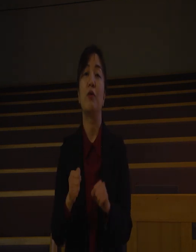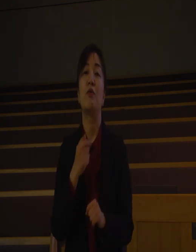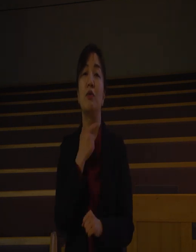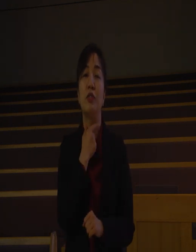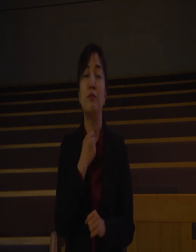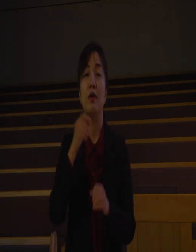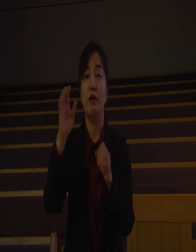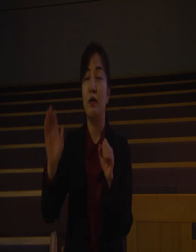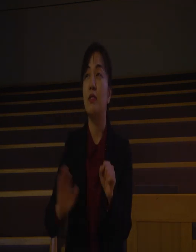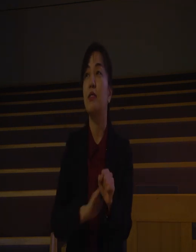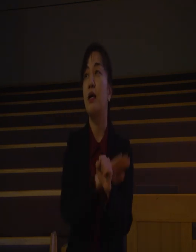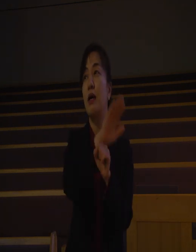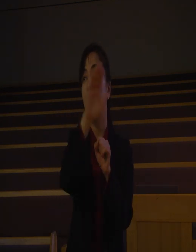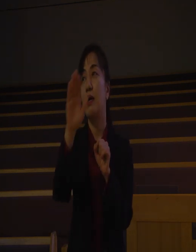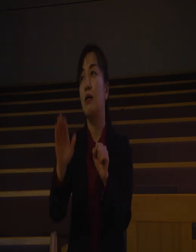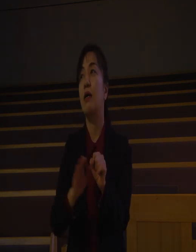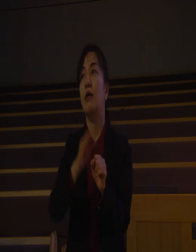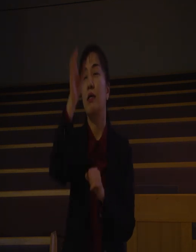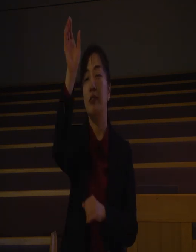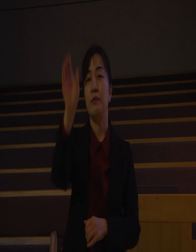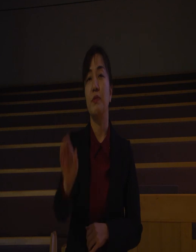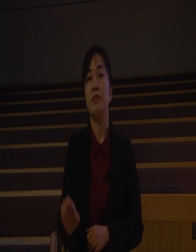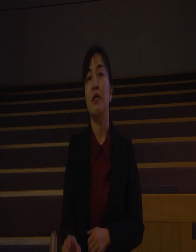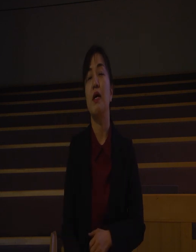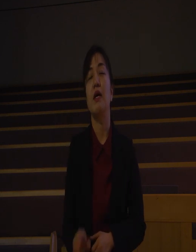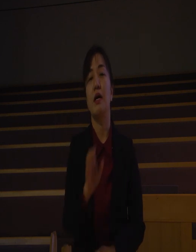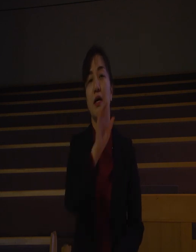있고파 사랑의